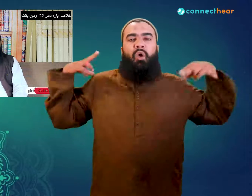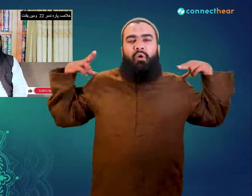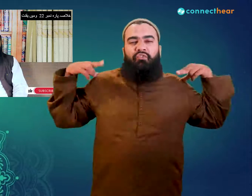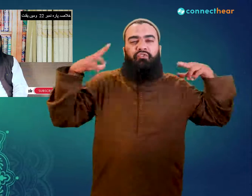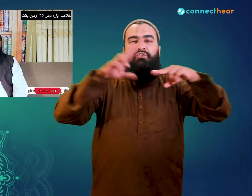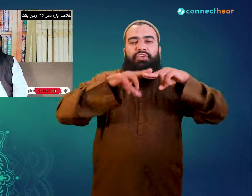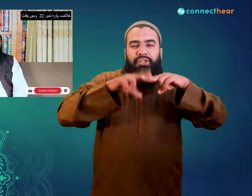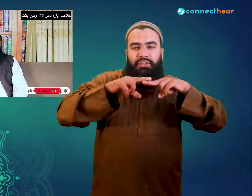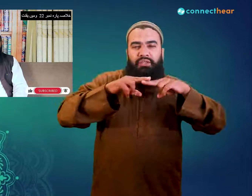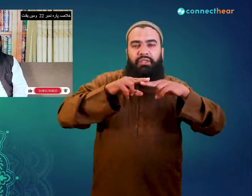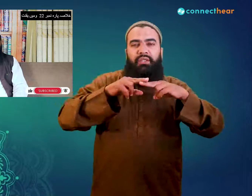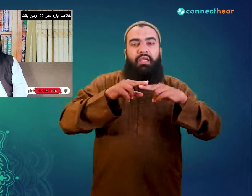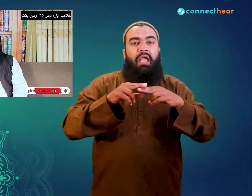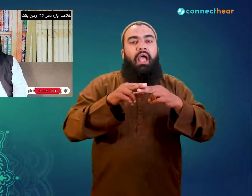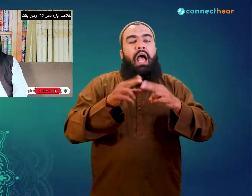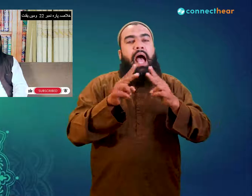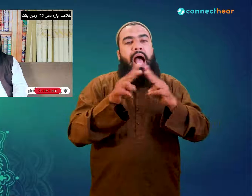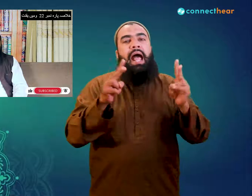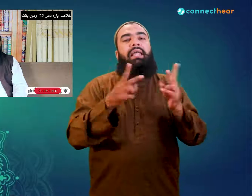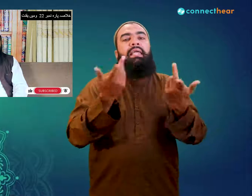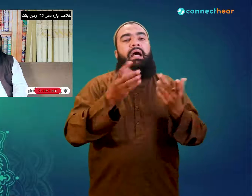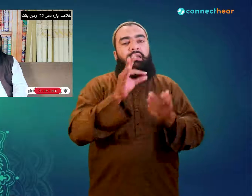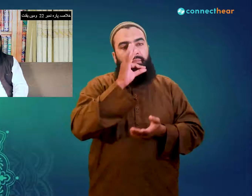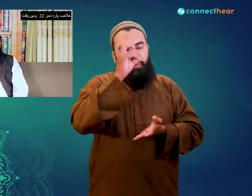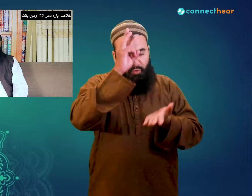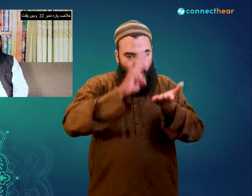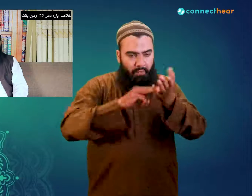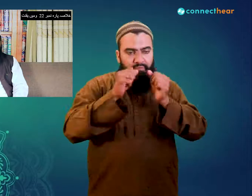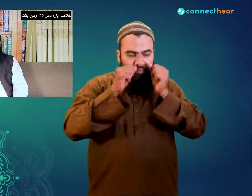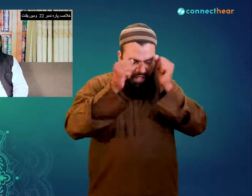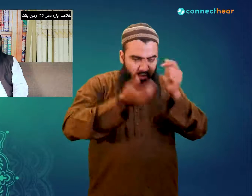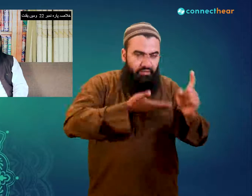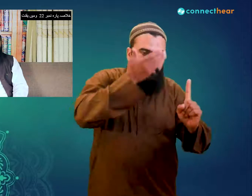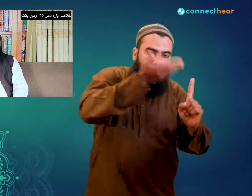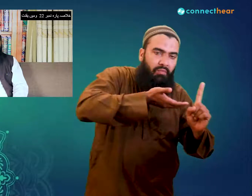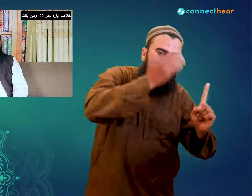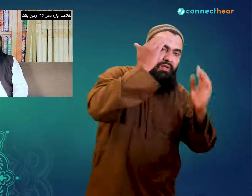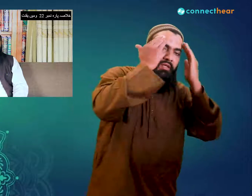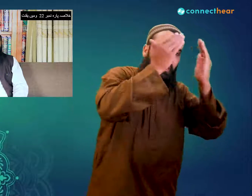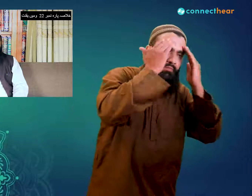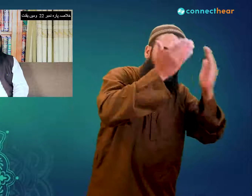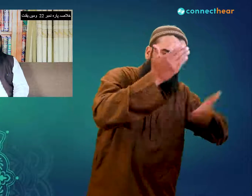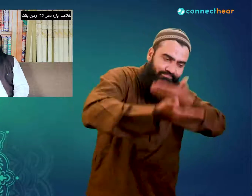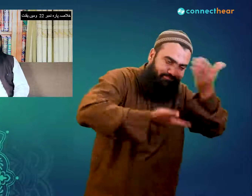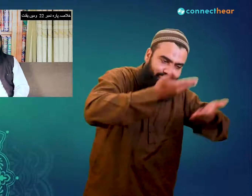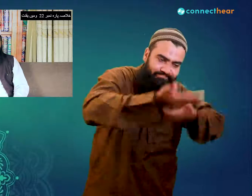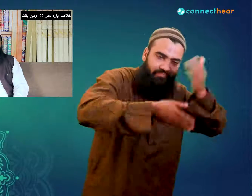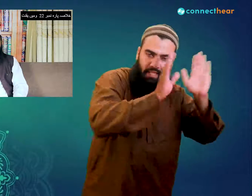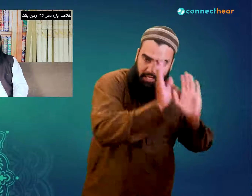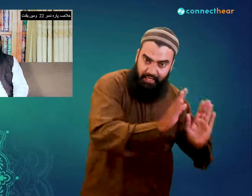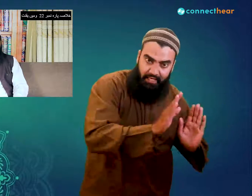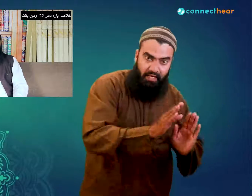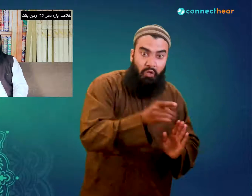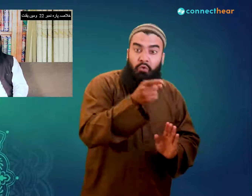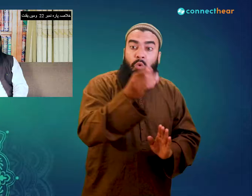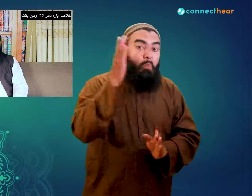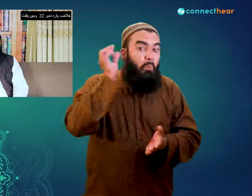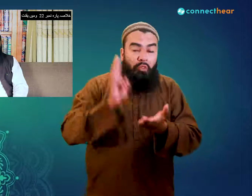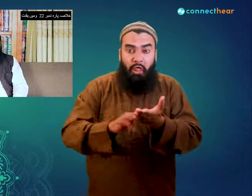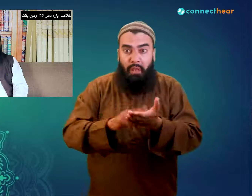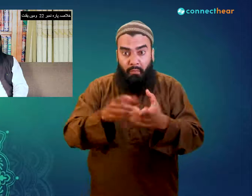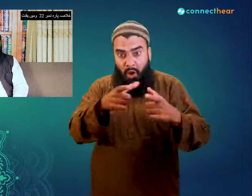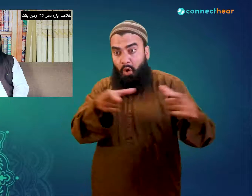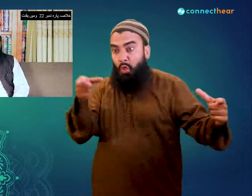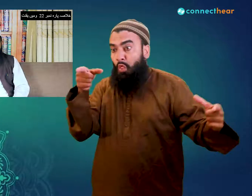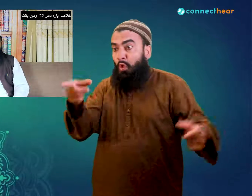علیہ وسلم پر درود بھیجتے ہیں، اے ایمان والو تم بھی اللہ کے رسول صلی اللہ علیہ وسلم پر درود